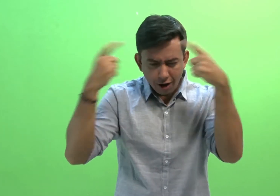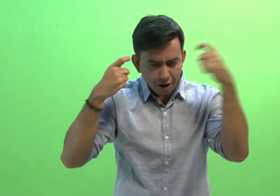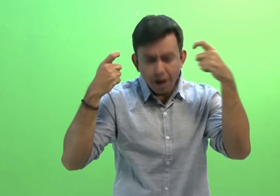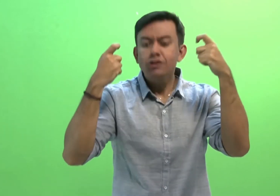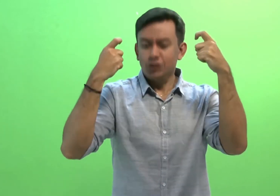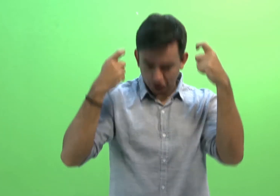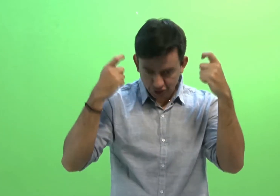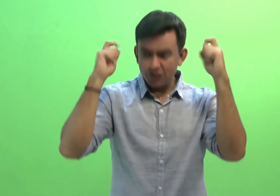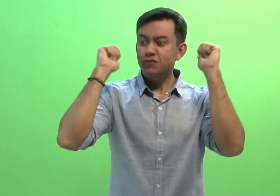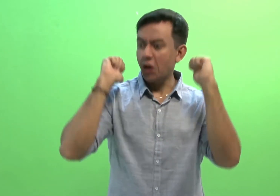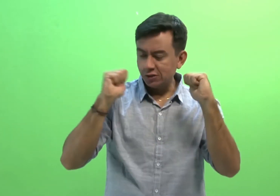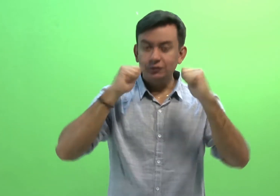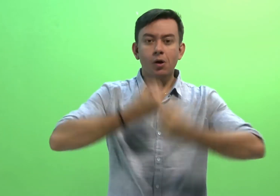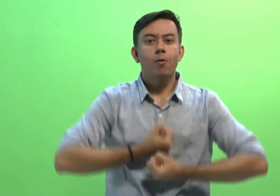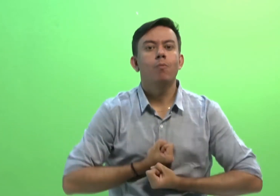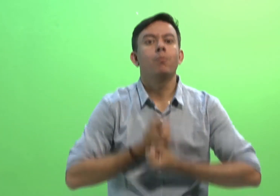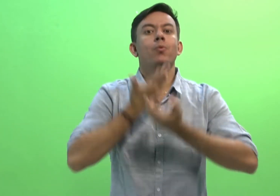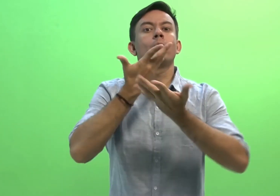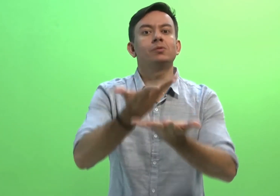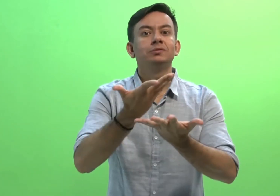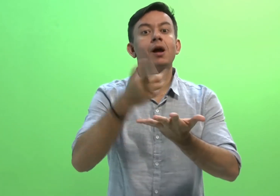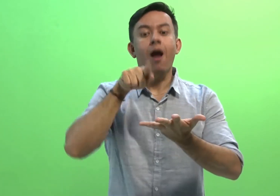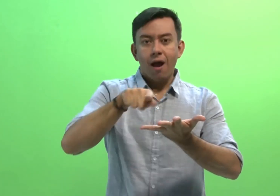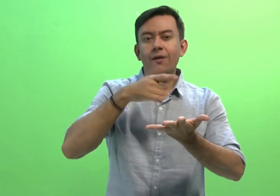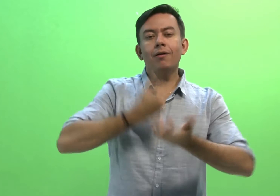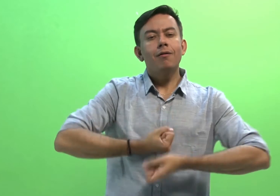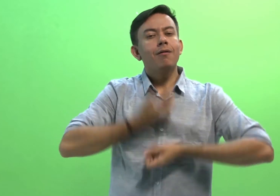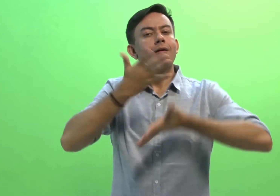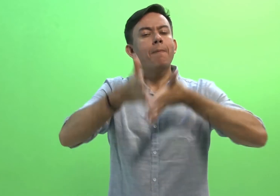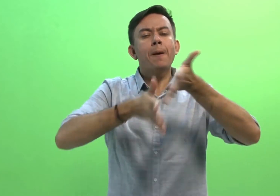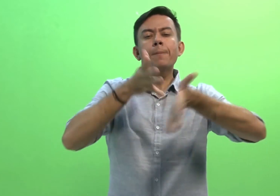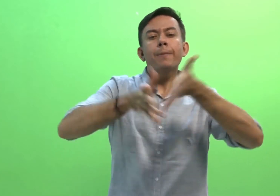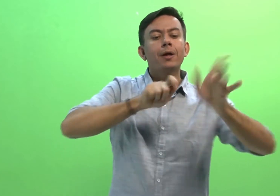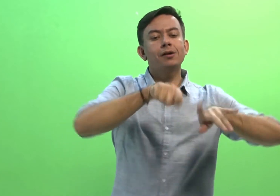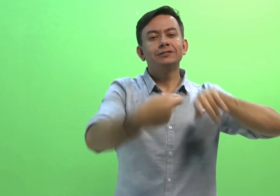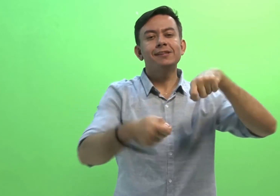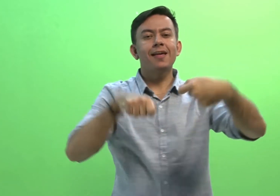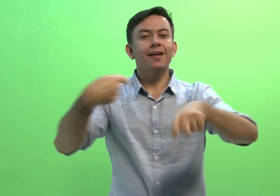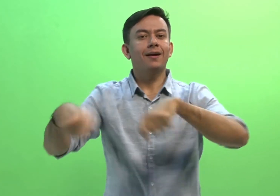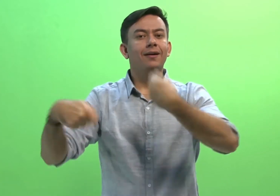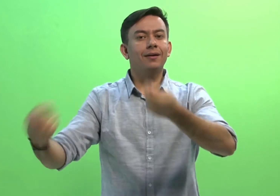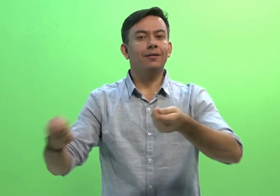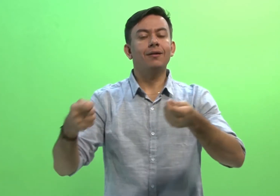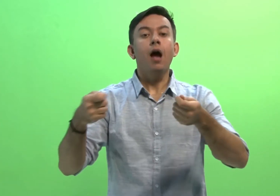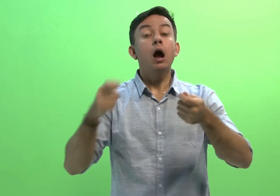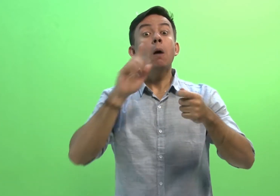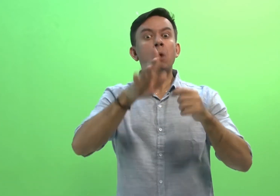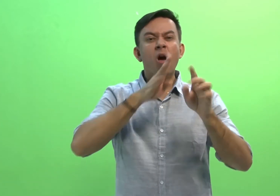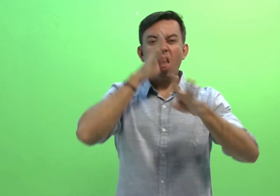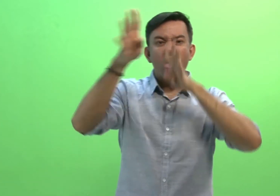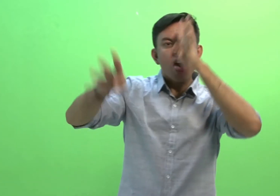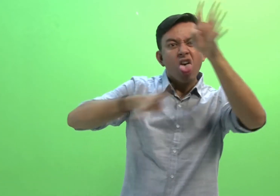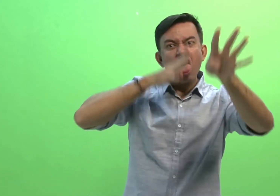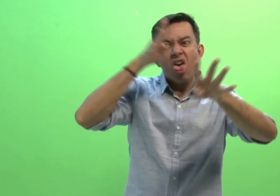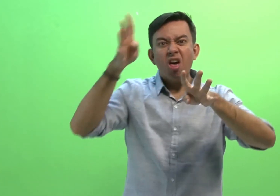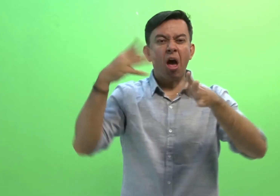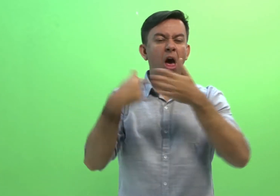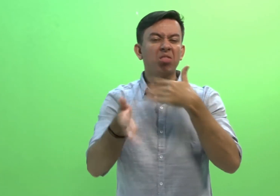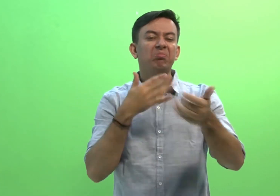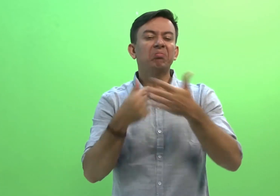irá formular o seu raciocínio e depois vai expor. Então, o modo de expor estes sinais, você não